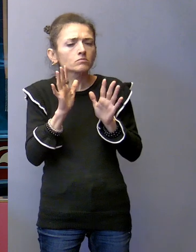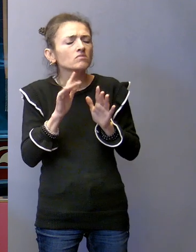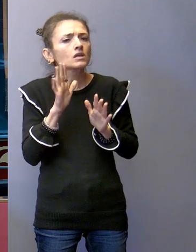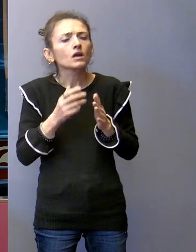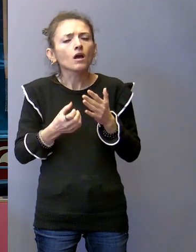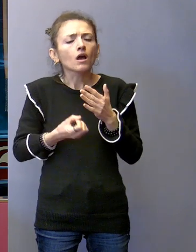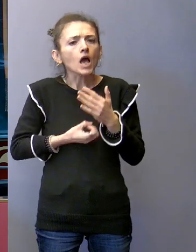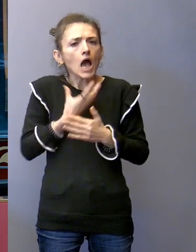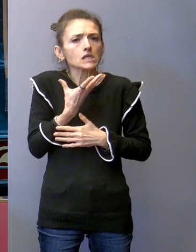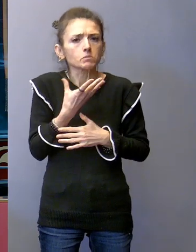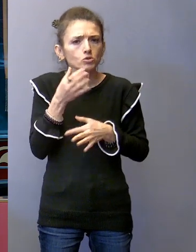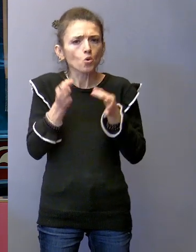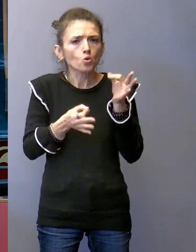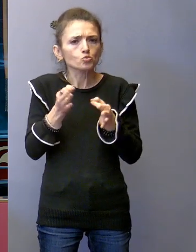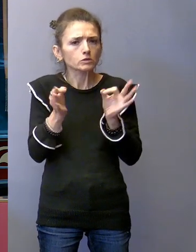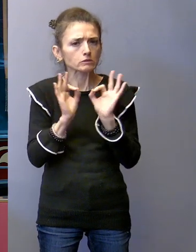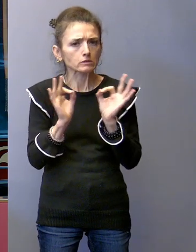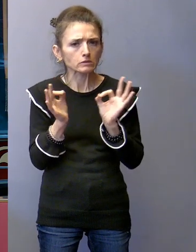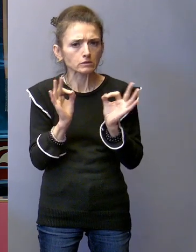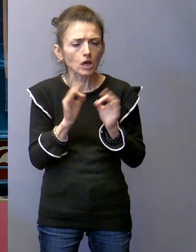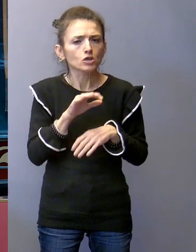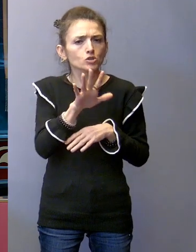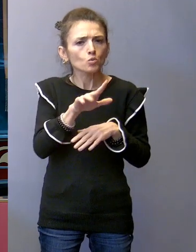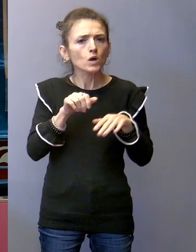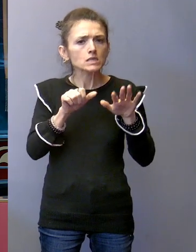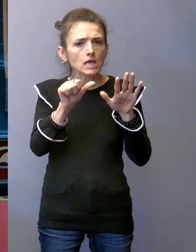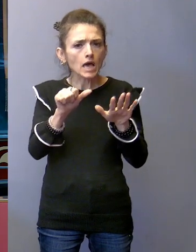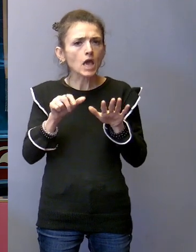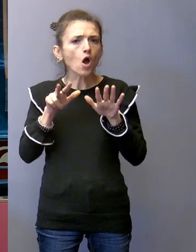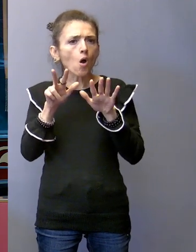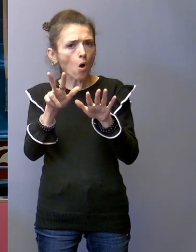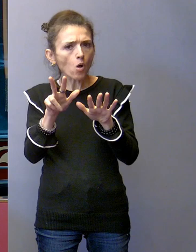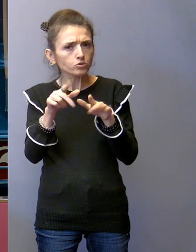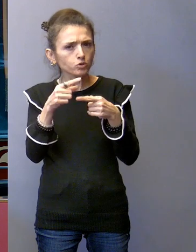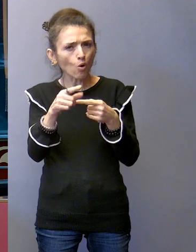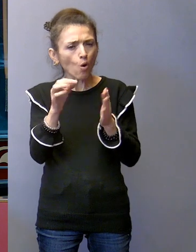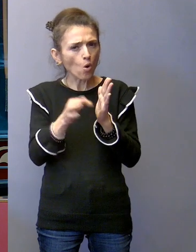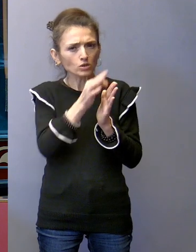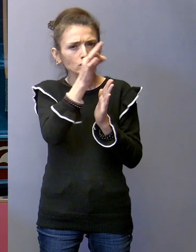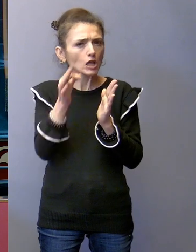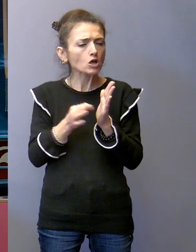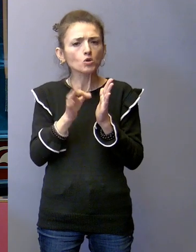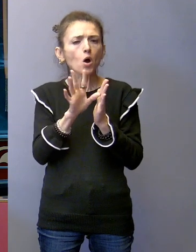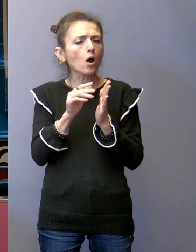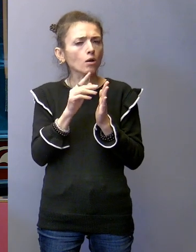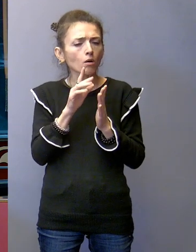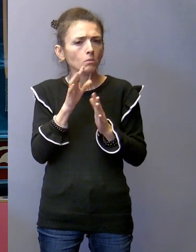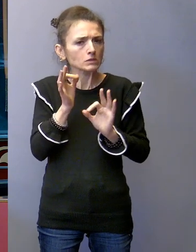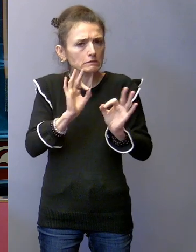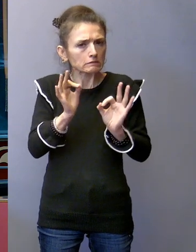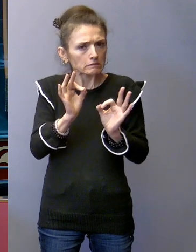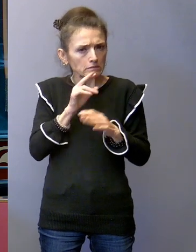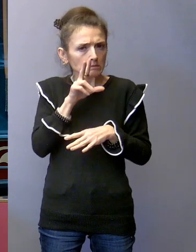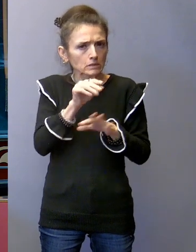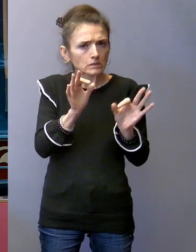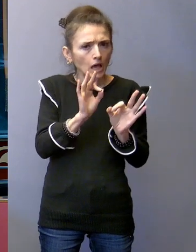nessun tipo di giudizio sugli ordini del giorno 5 6 e 8 si era erroneamente rimesso a una